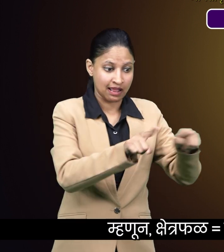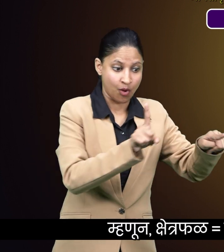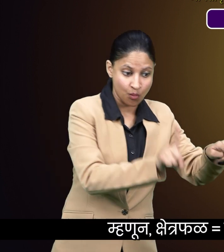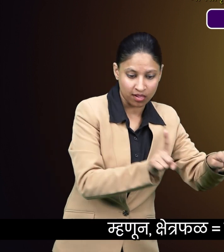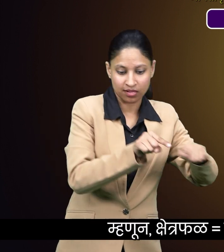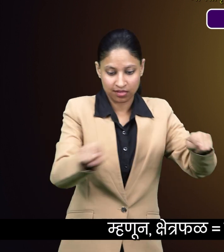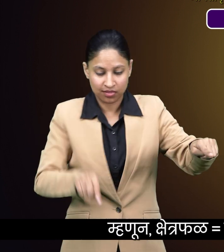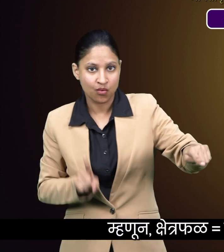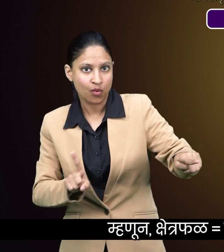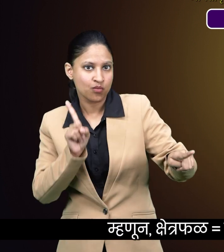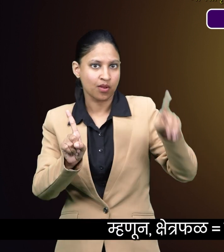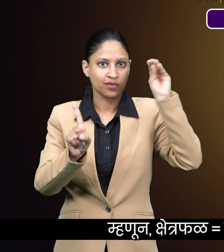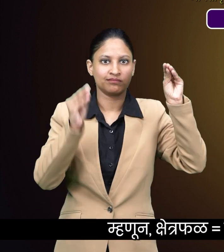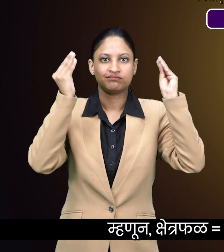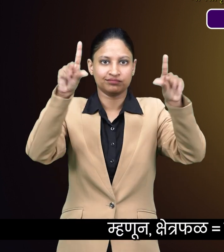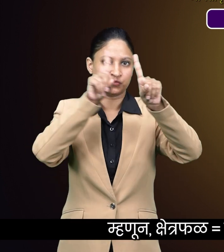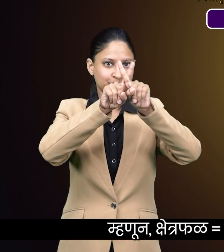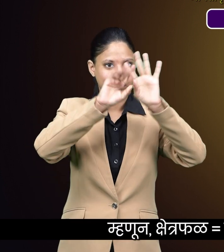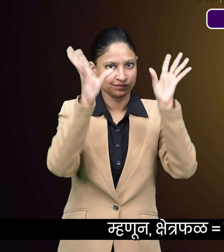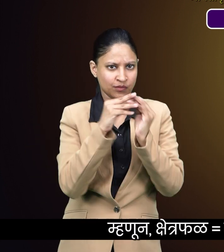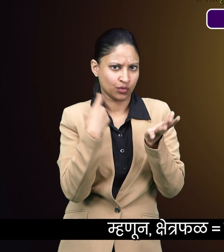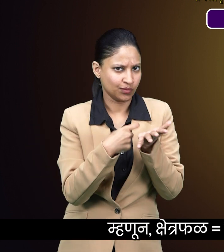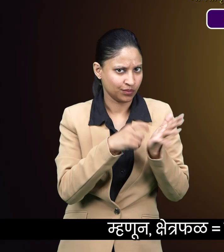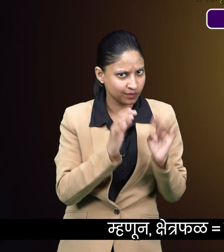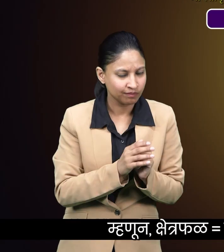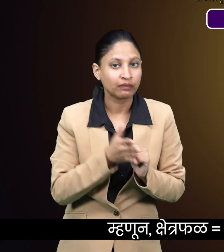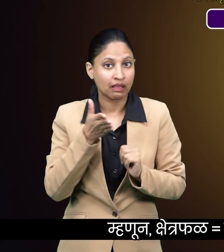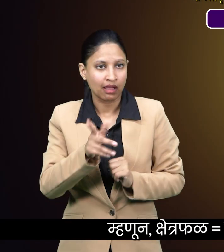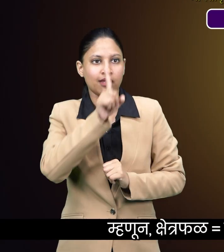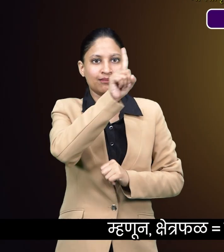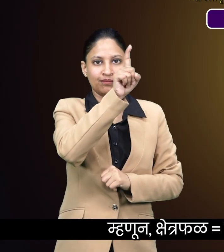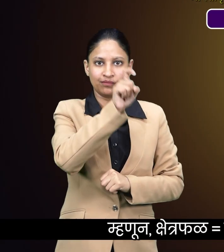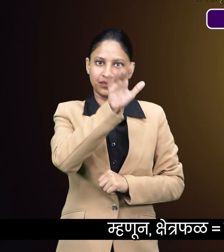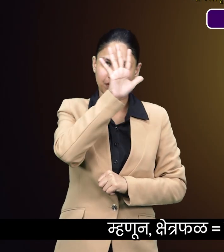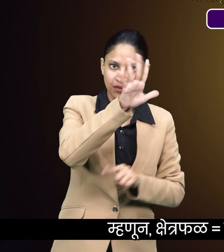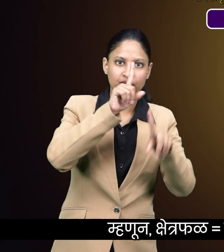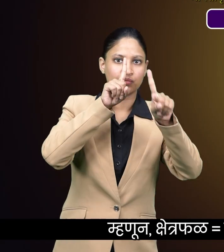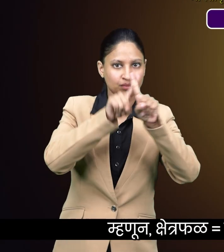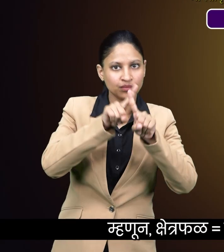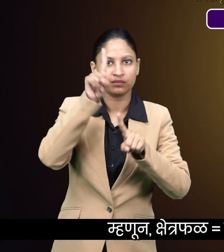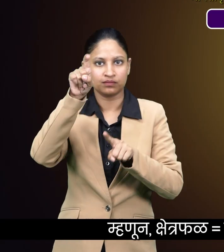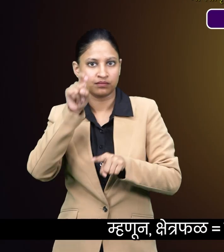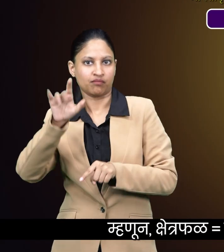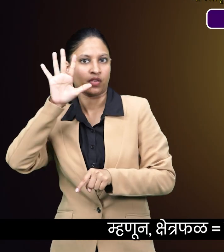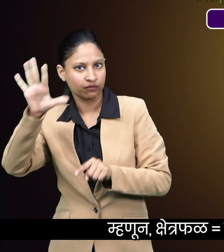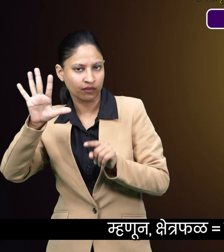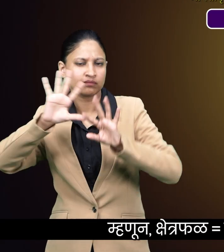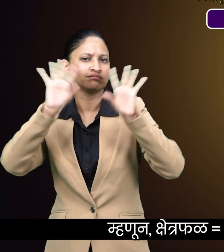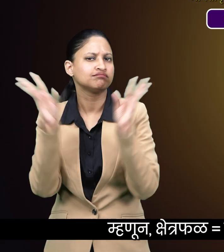म्हणून क्षेत्रफळ बरोबर बाजू गुणिले बाजू बरोबर 1.5 गुणिले 1.5